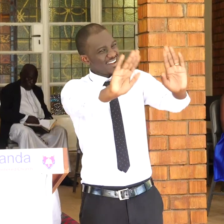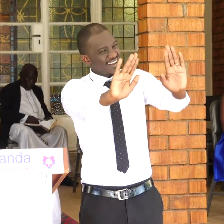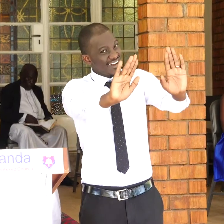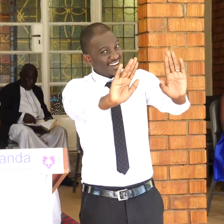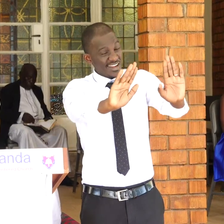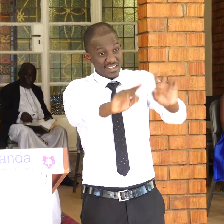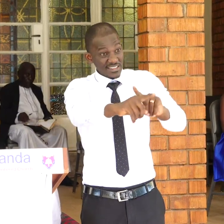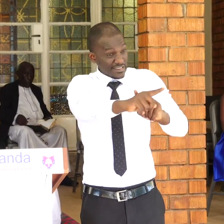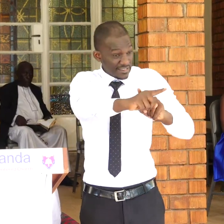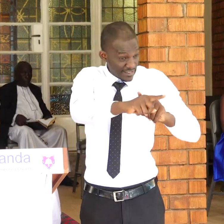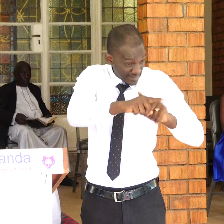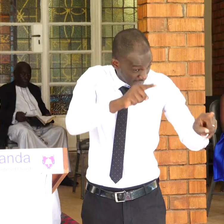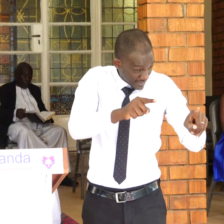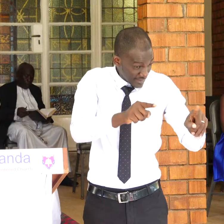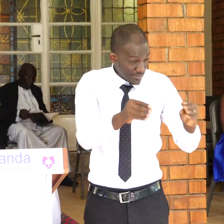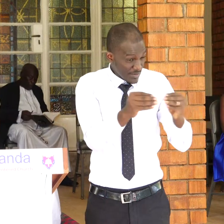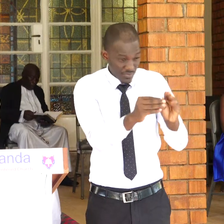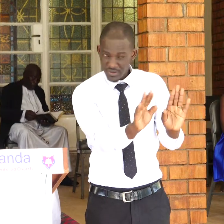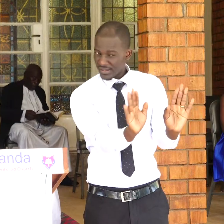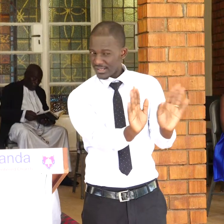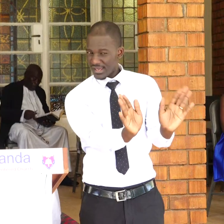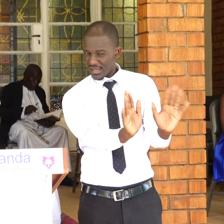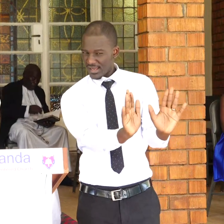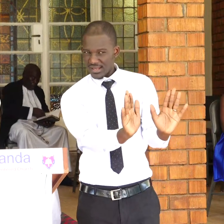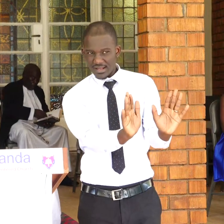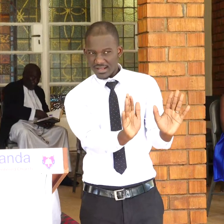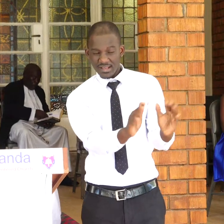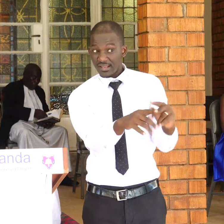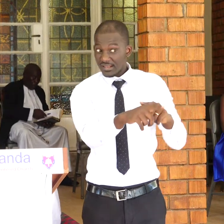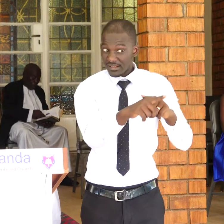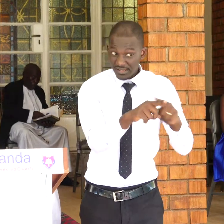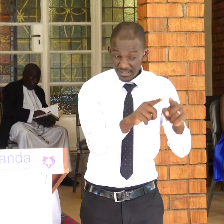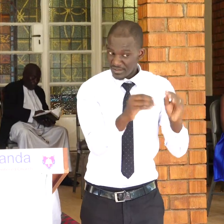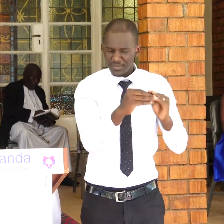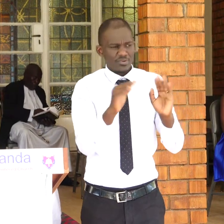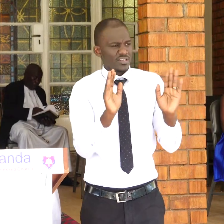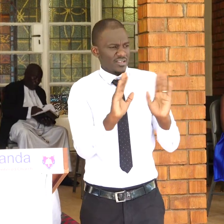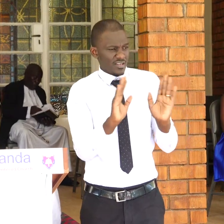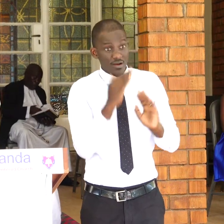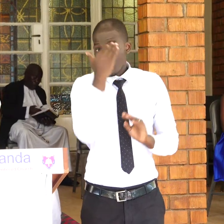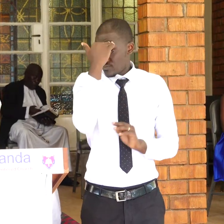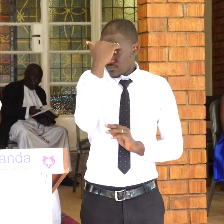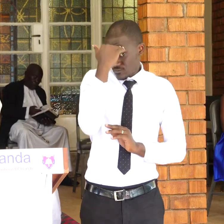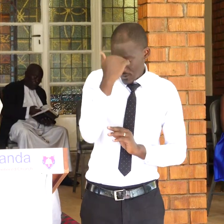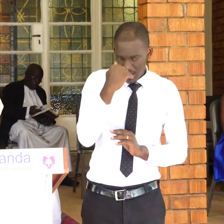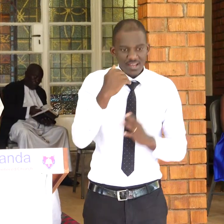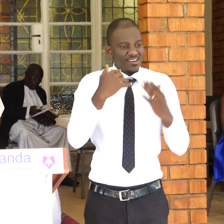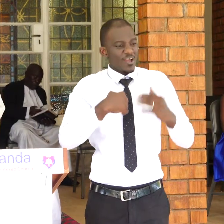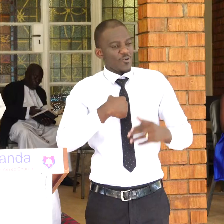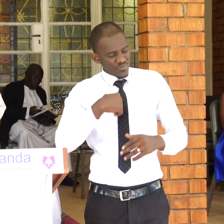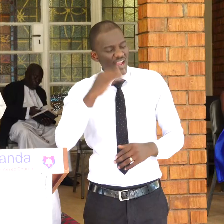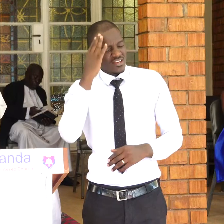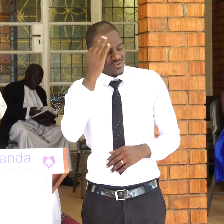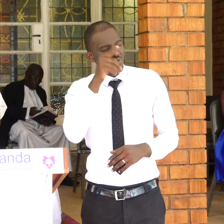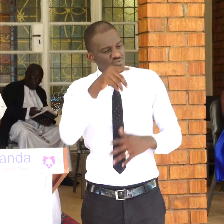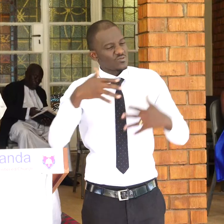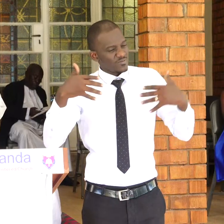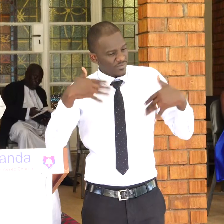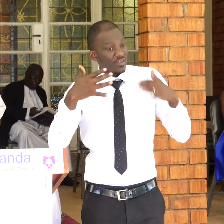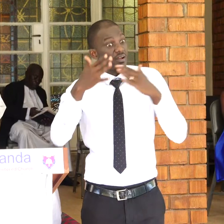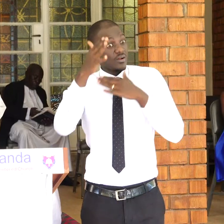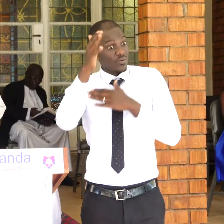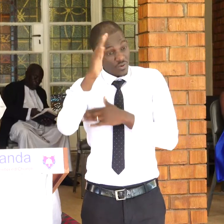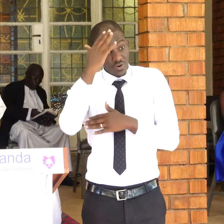gwo kumulenzi soto mukola ko kantu kubanga kakano ntegedde ng'otya Katonda